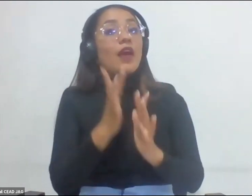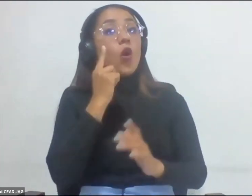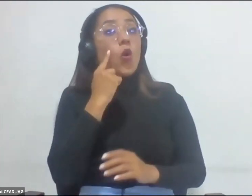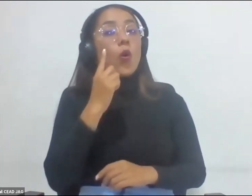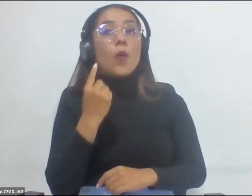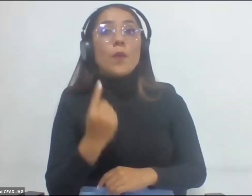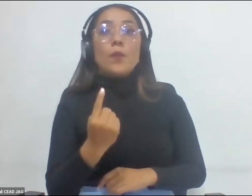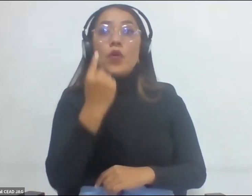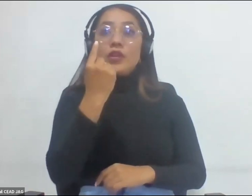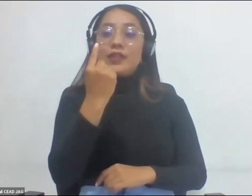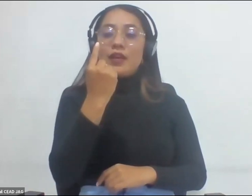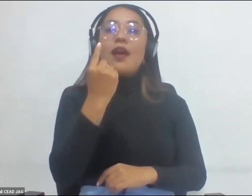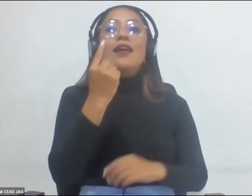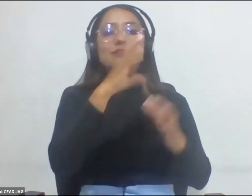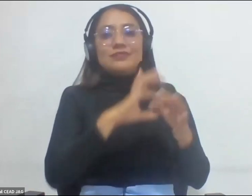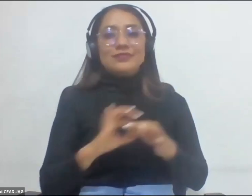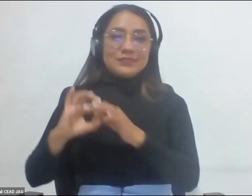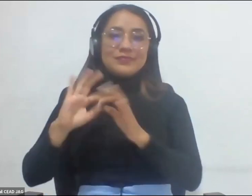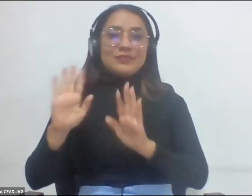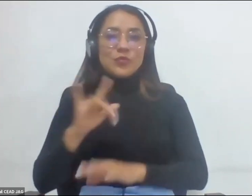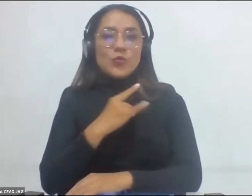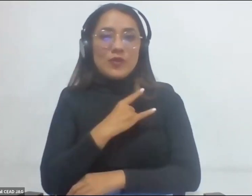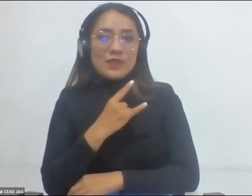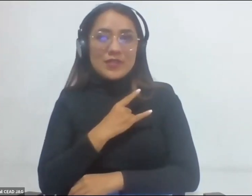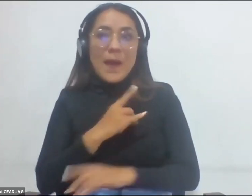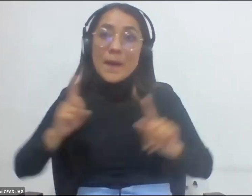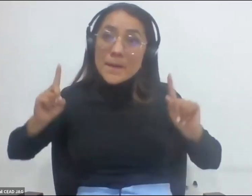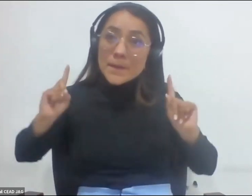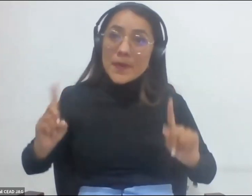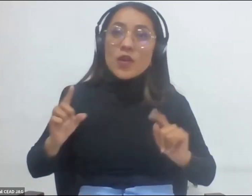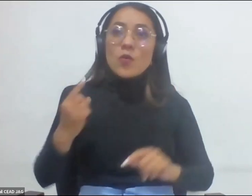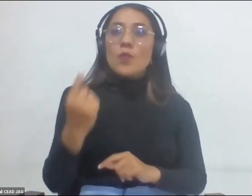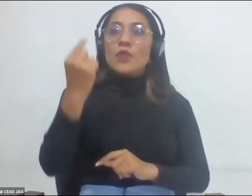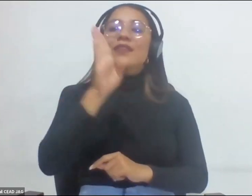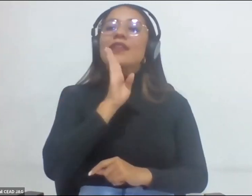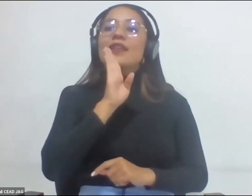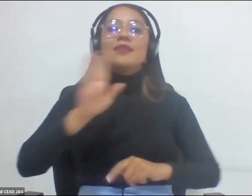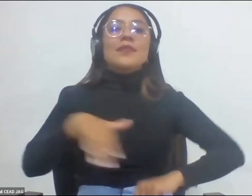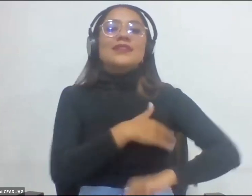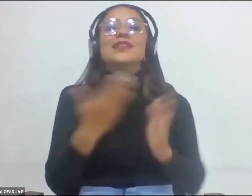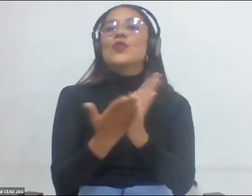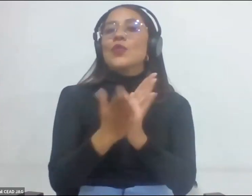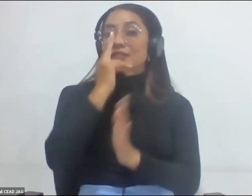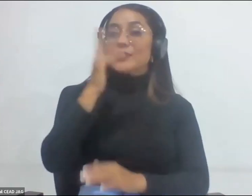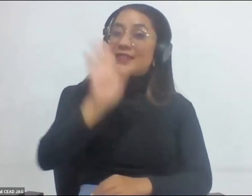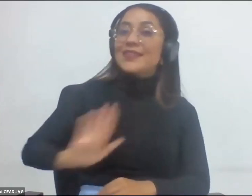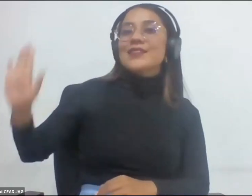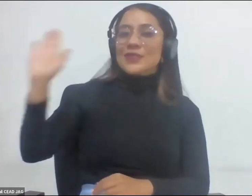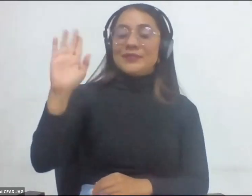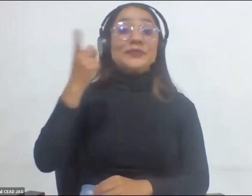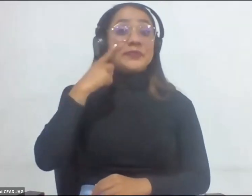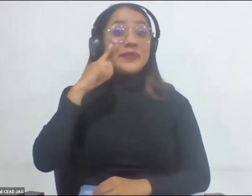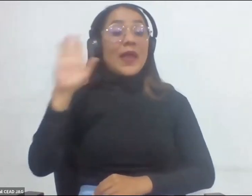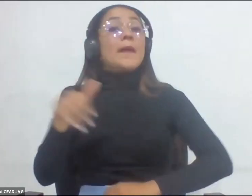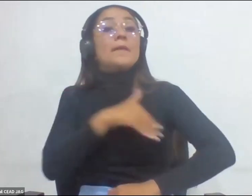es articulada por la universidad pero que es una política del Ministerio de Educación nacional Entonces el Ministerio